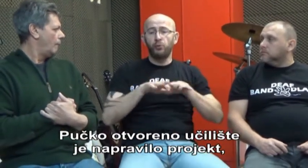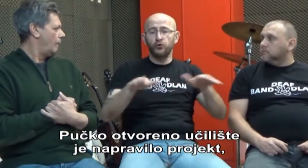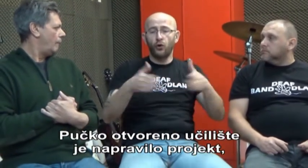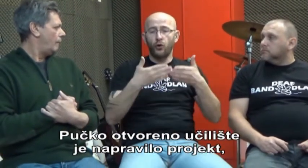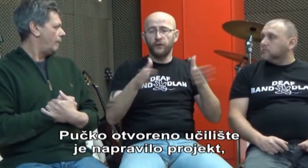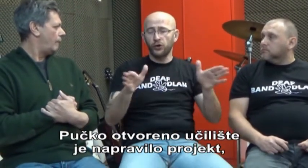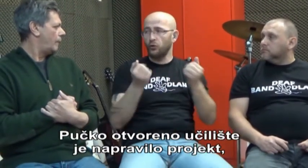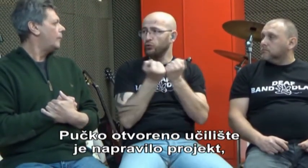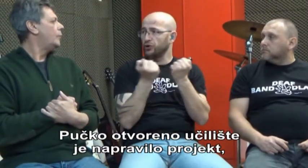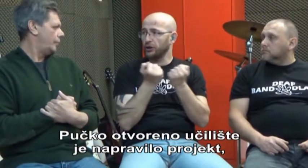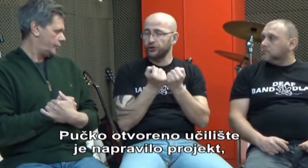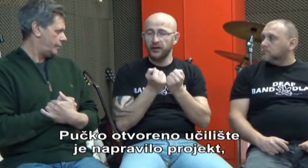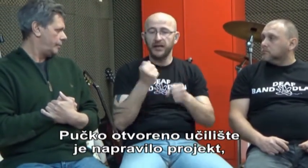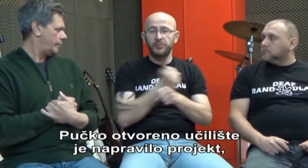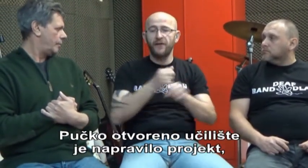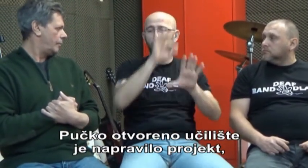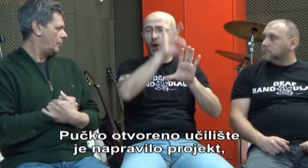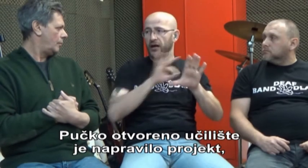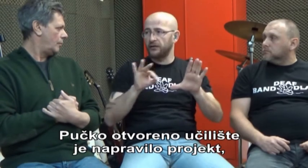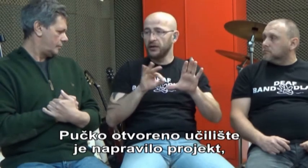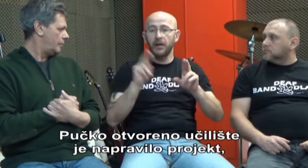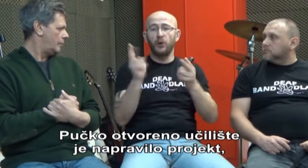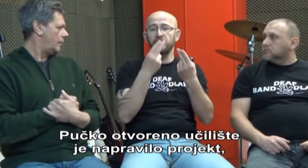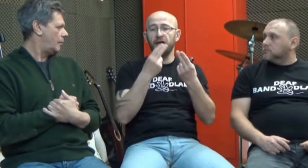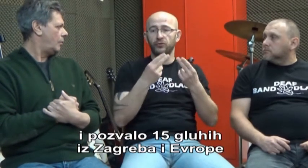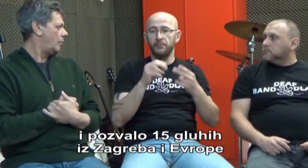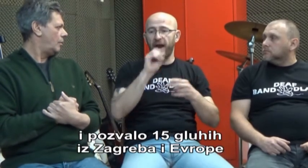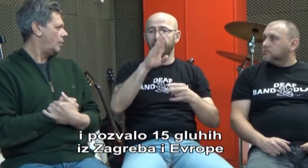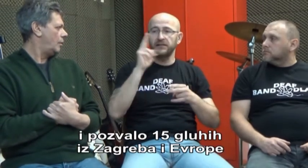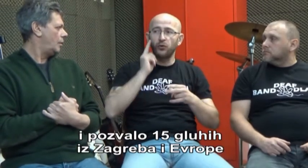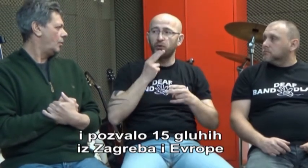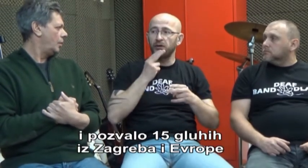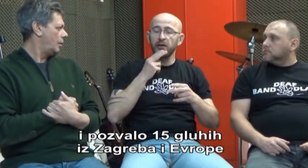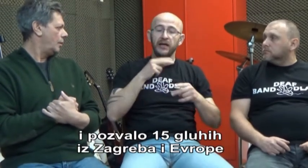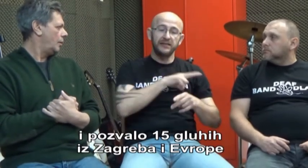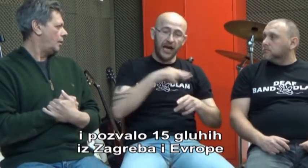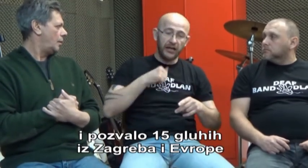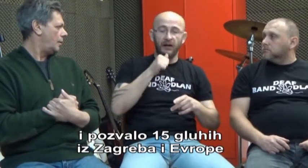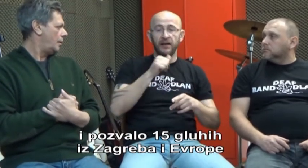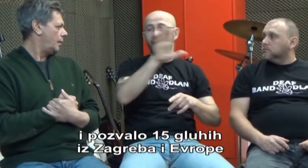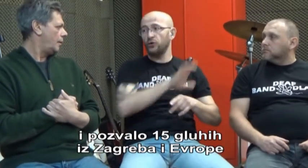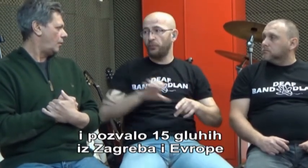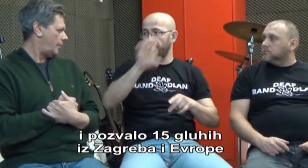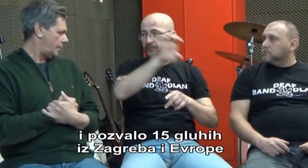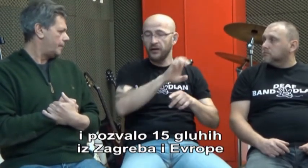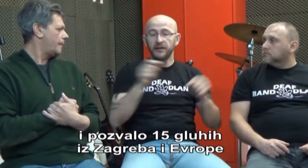Puk otvoreno učilište je napravio projekt i pozvao 15 gluhih iz Zagreba i Evrope da dođu